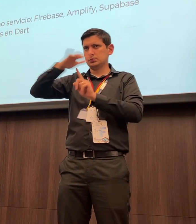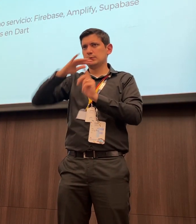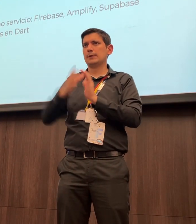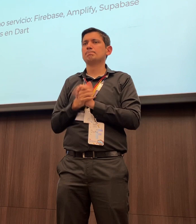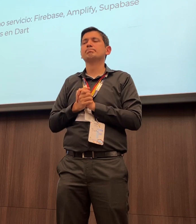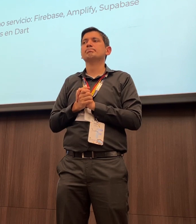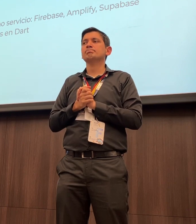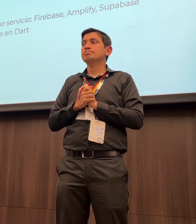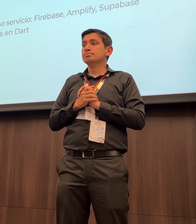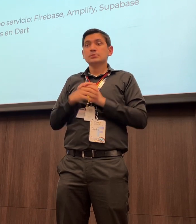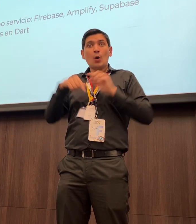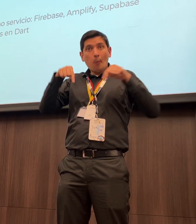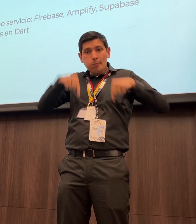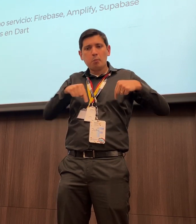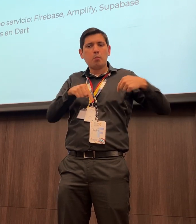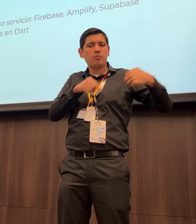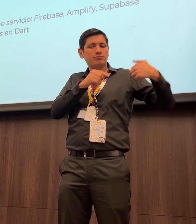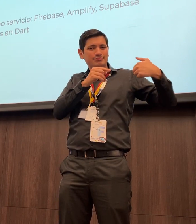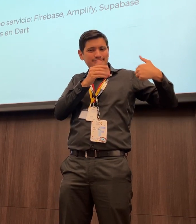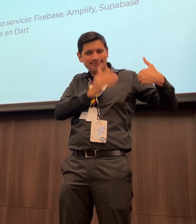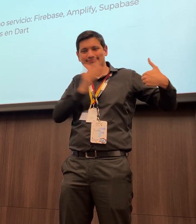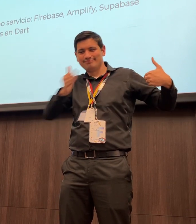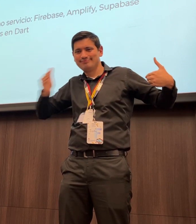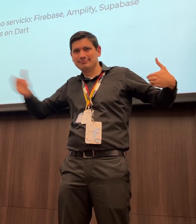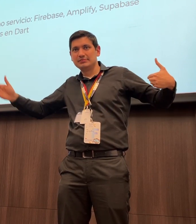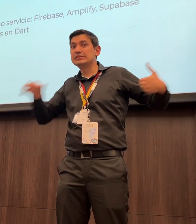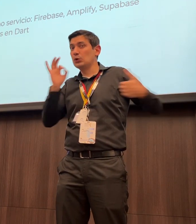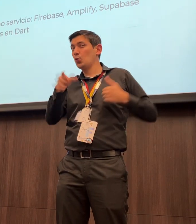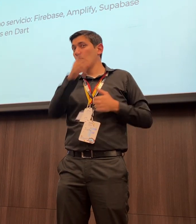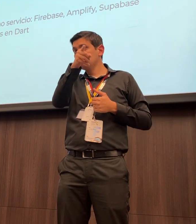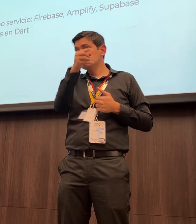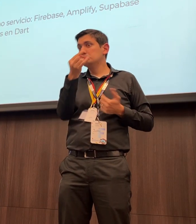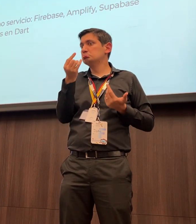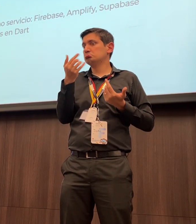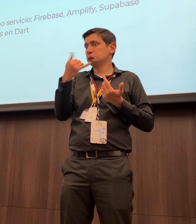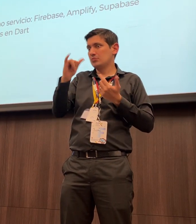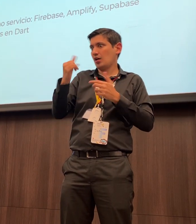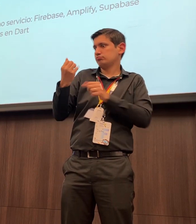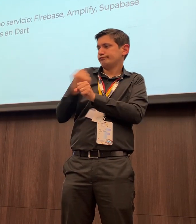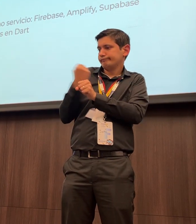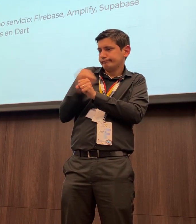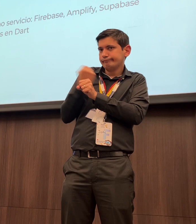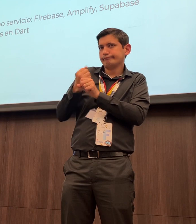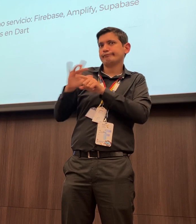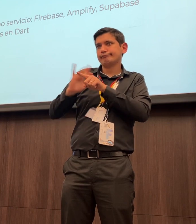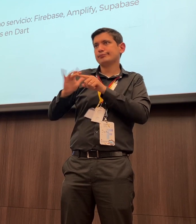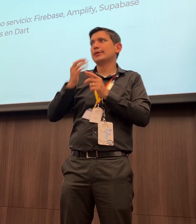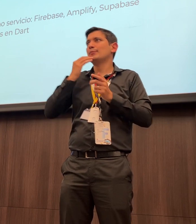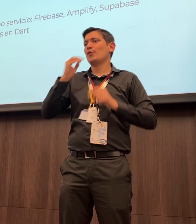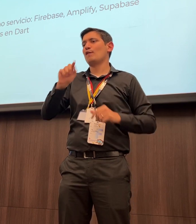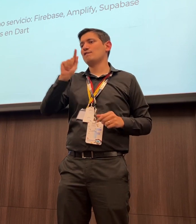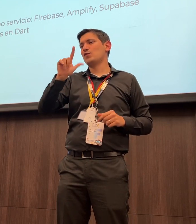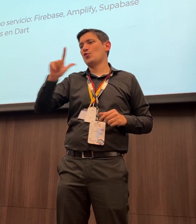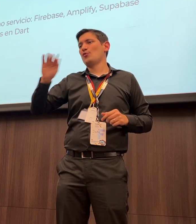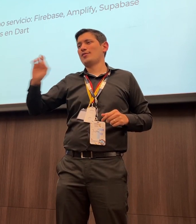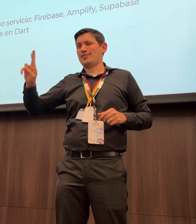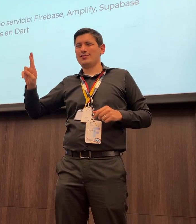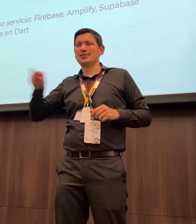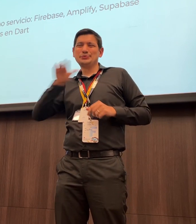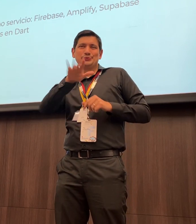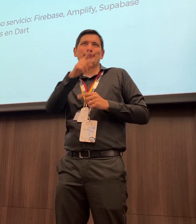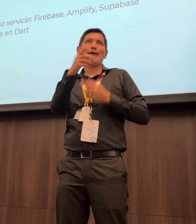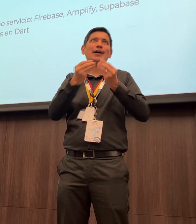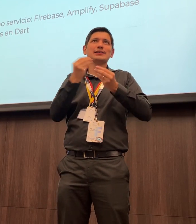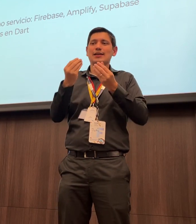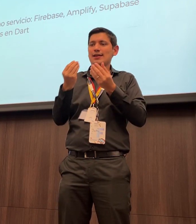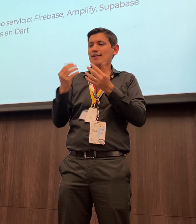tenemos muchos protocolos en los cuales seguramente les ha tocado trabajar por medio, por ejemplo, de Flutter, tener que hacer alguna integración con